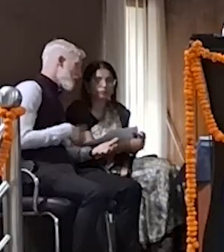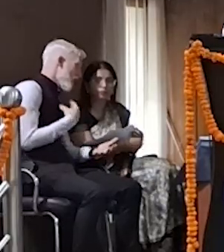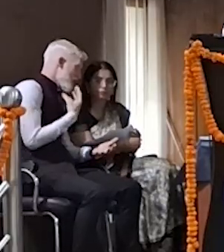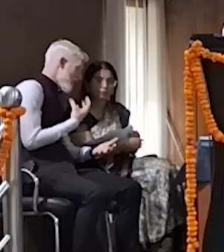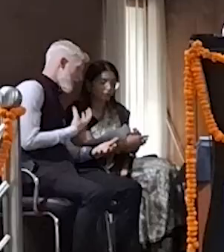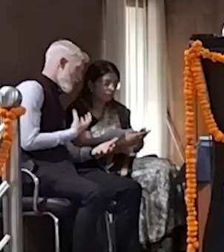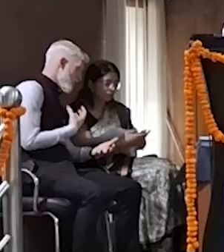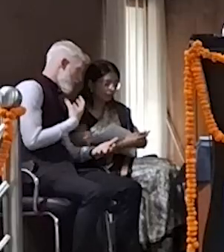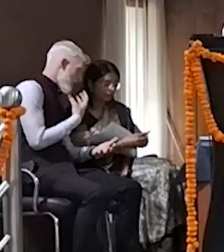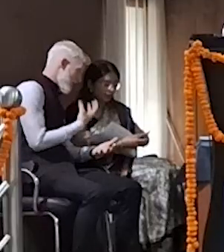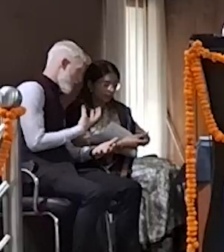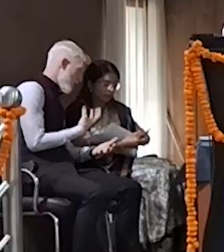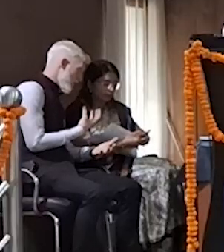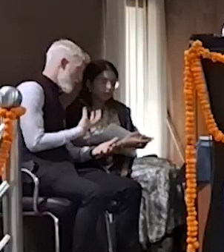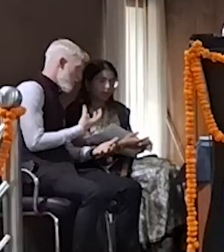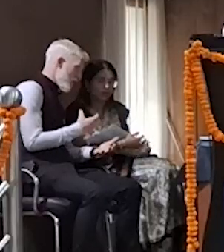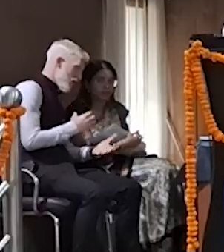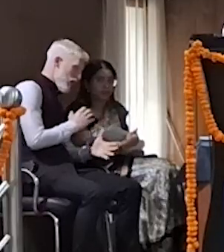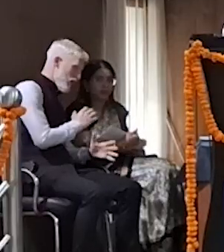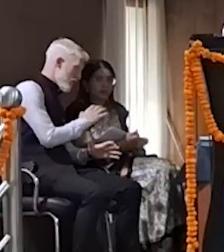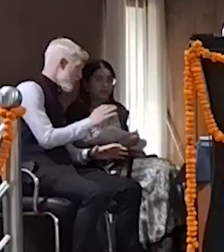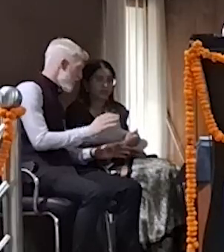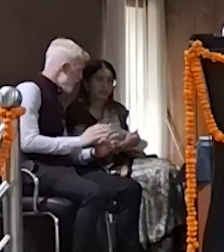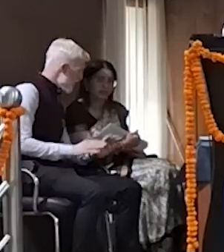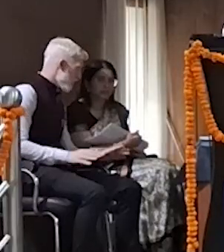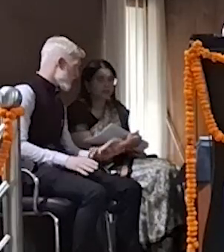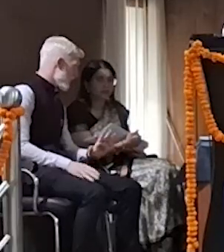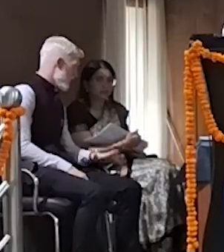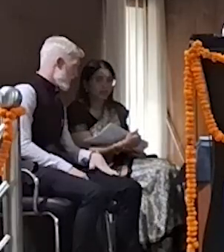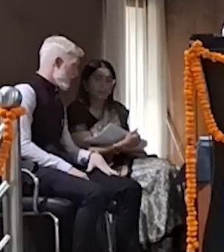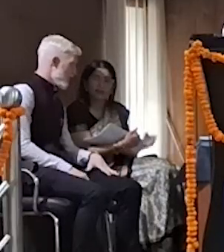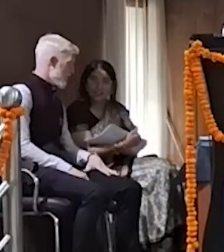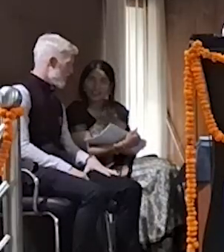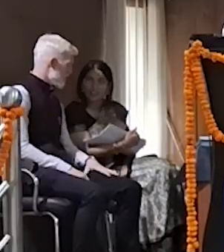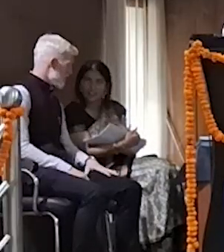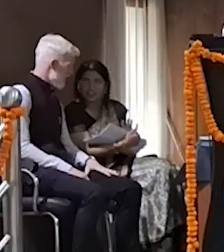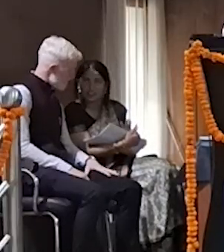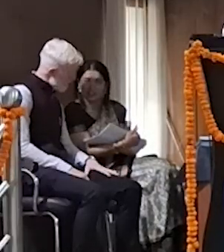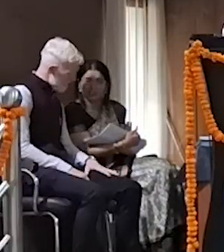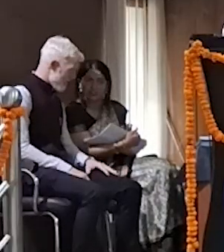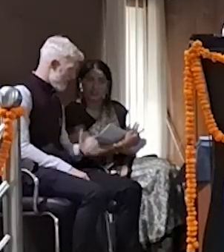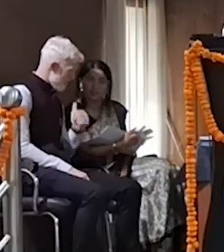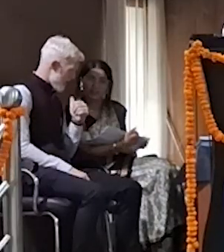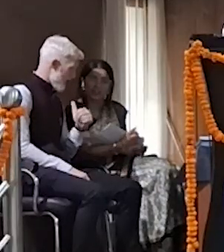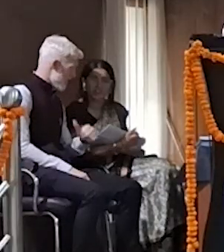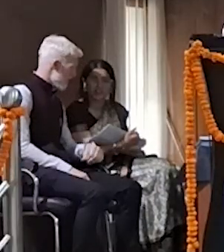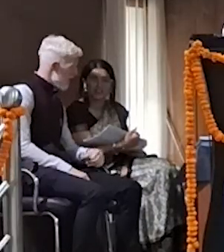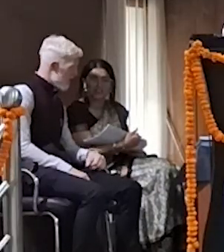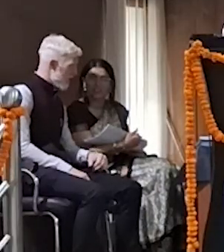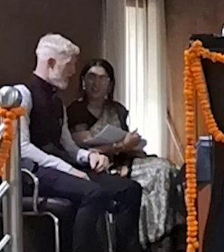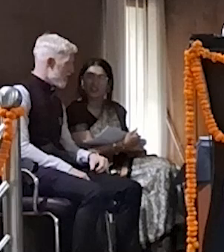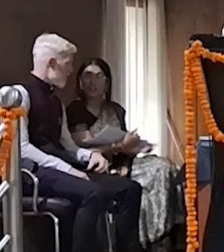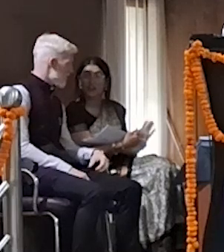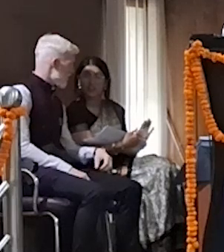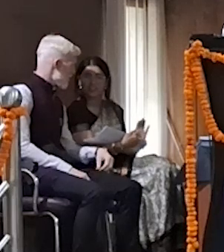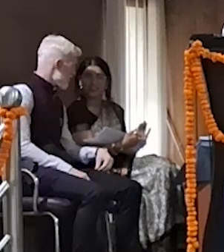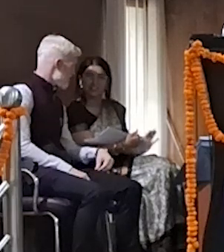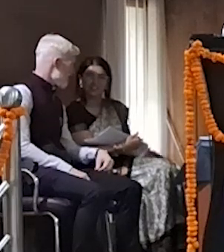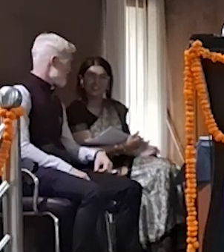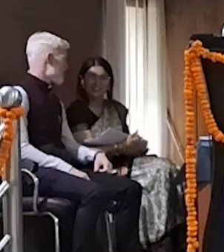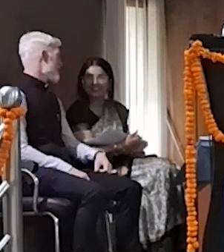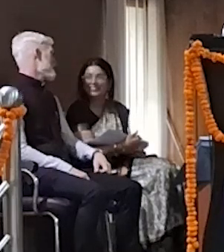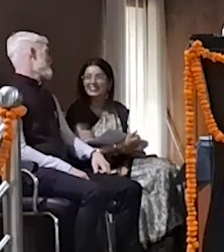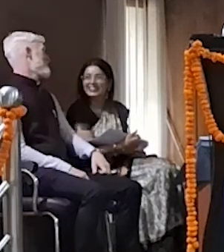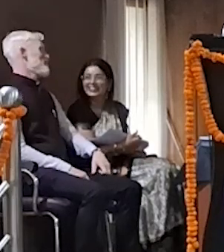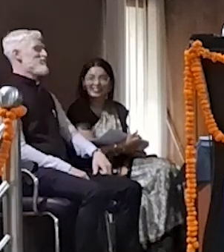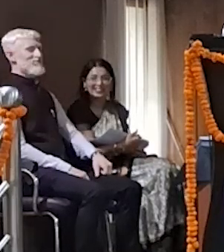हैं। हेलन केलर जयंती के इस कार्यक्रम में आज मंच पर